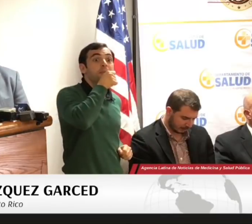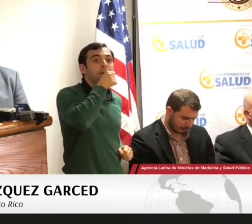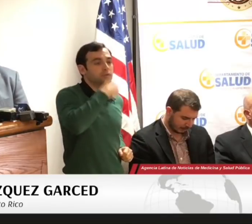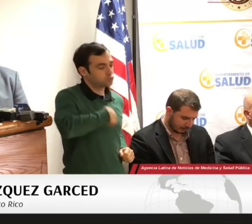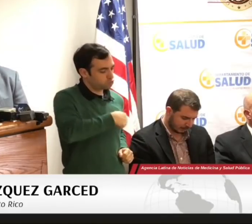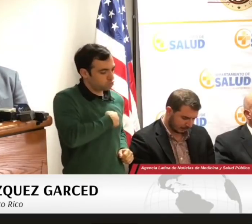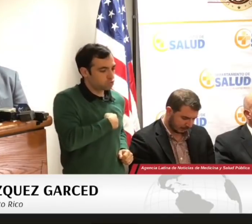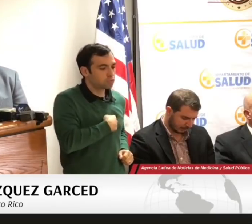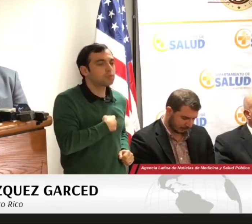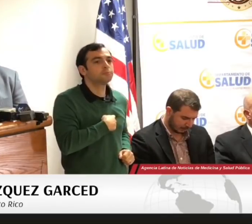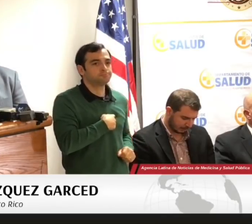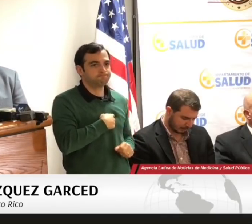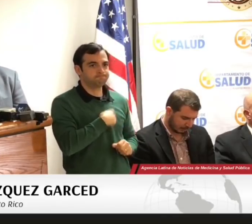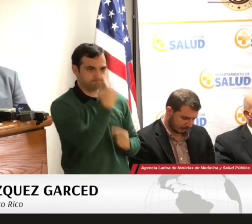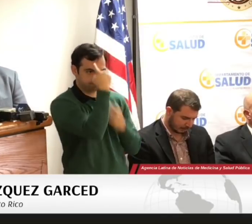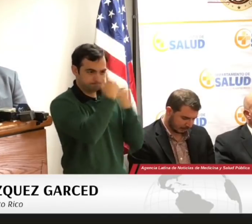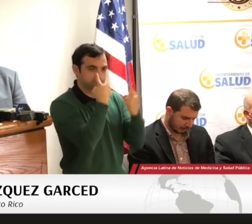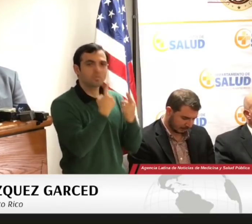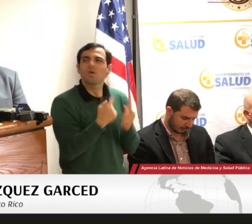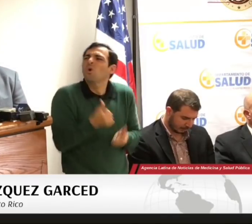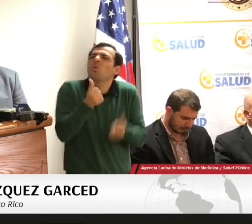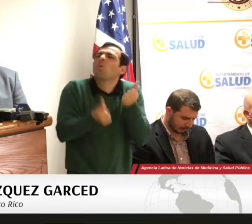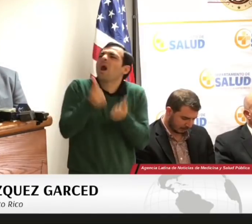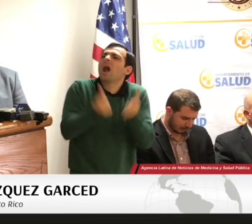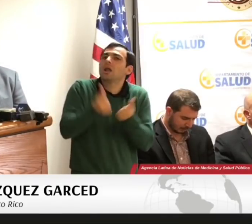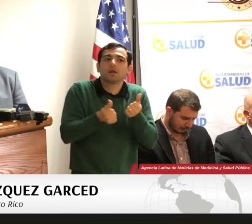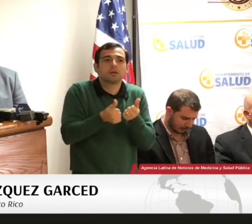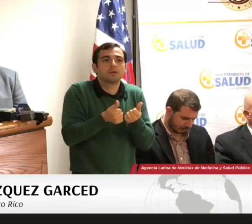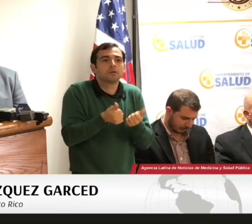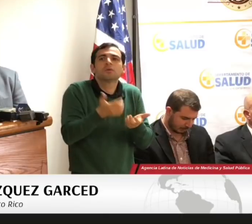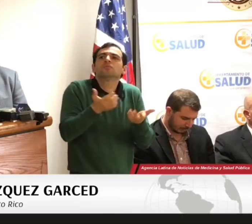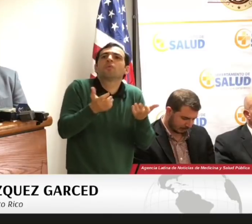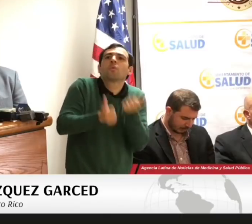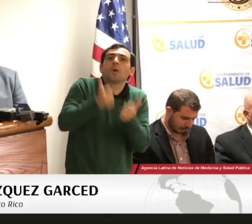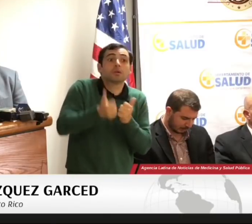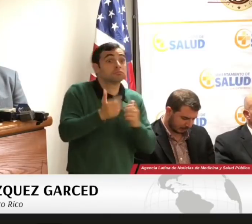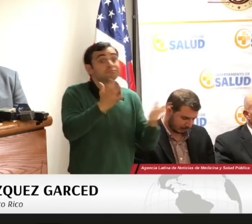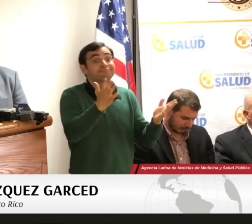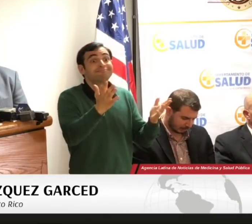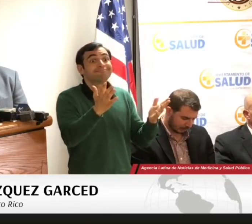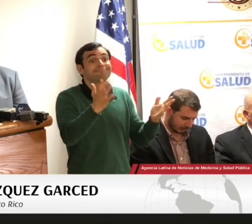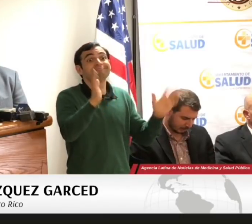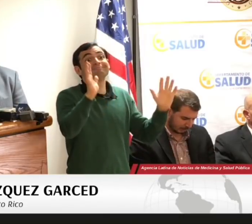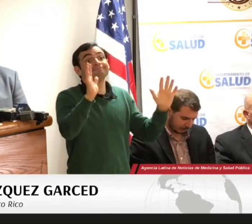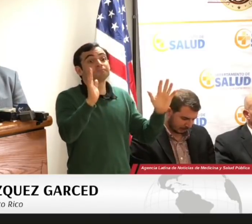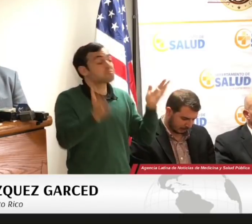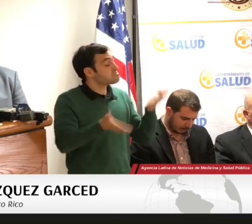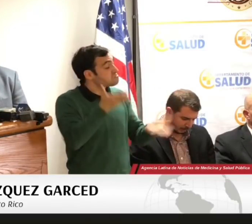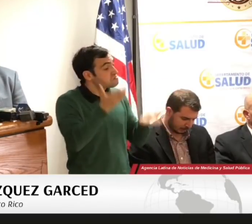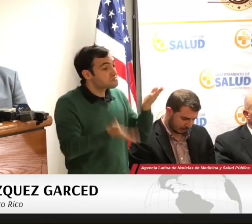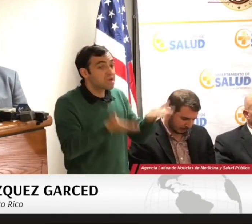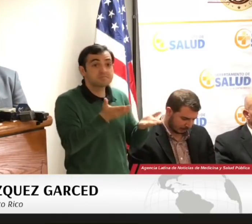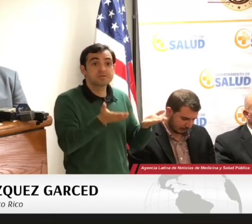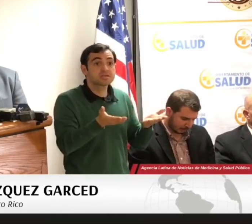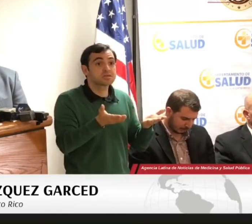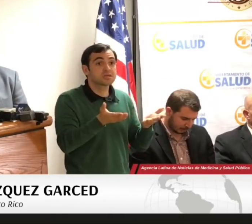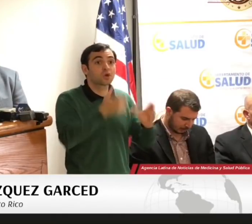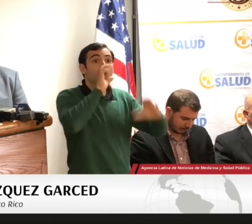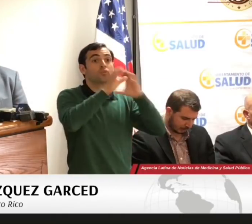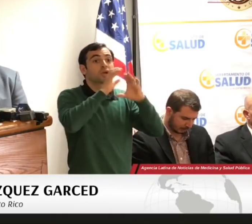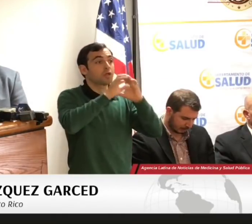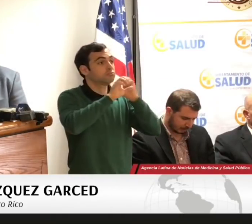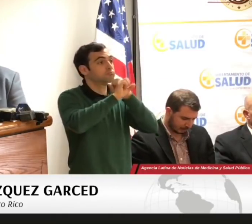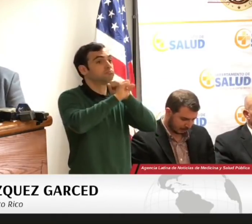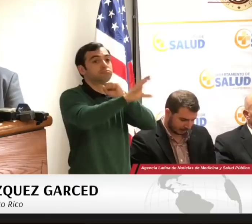medidas, agradecemos esa recomendación y la aplicaremos. Bueno, como claro, pues probablemente establezcamos comunicados de